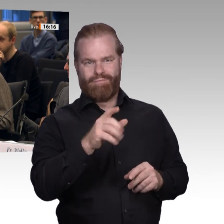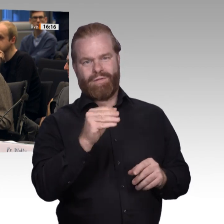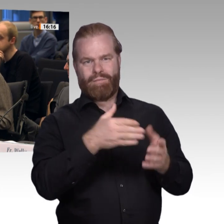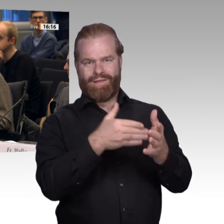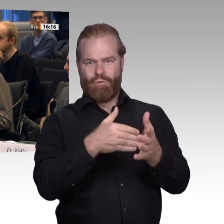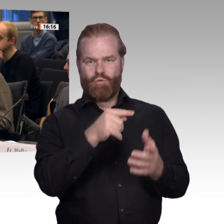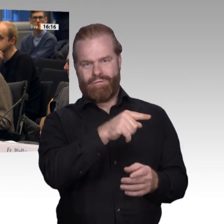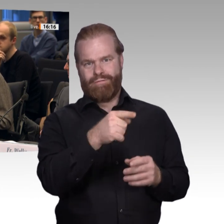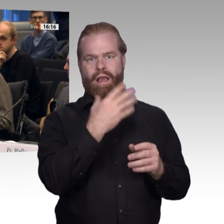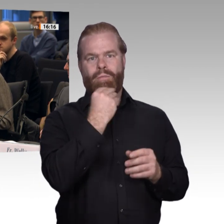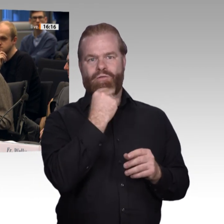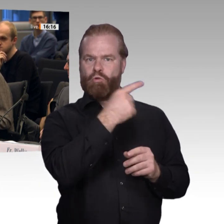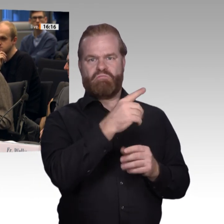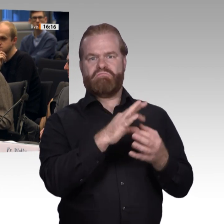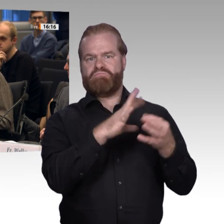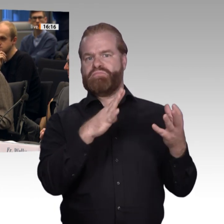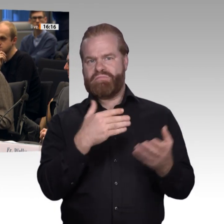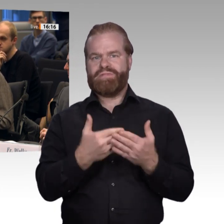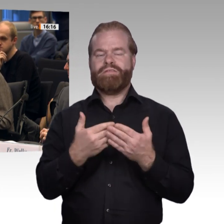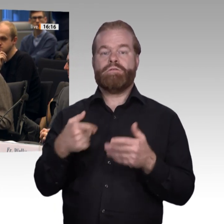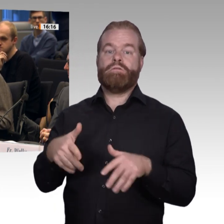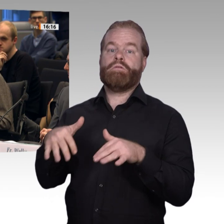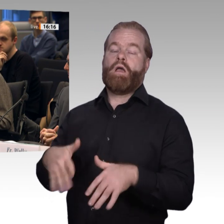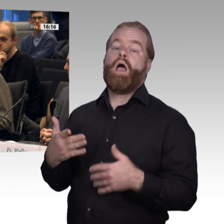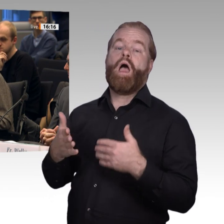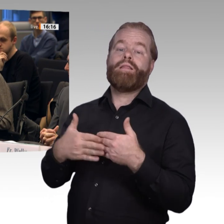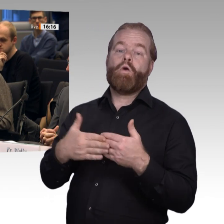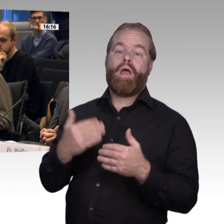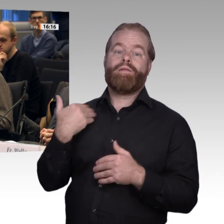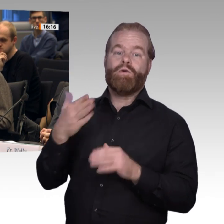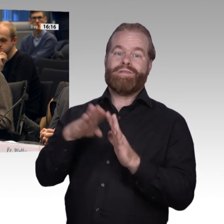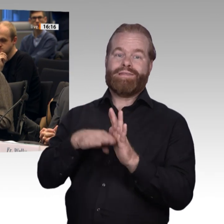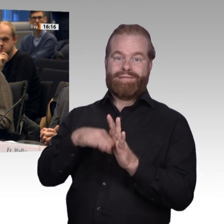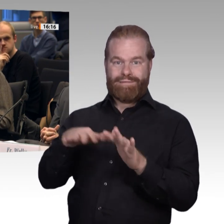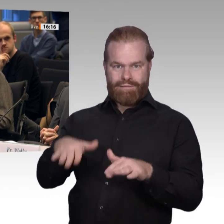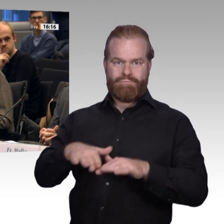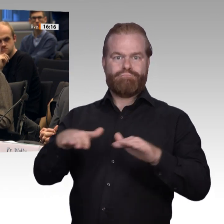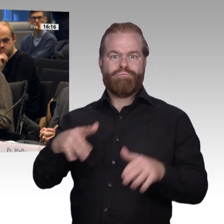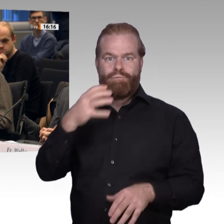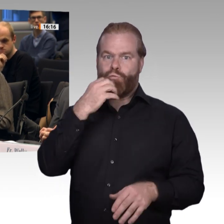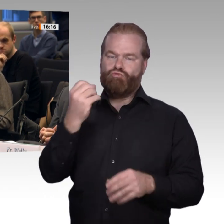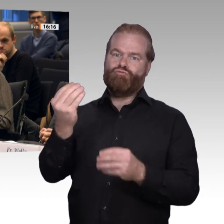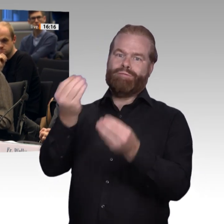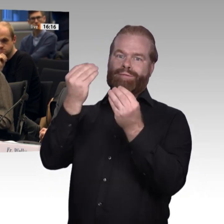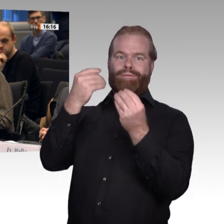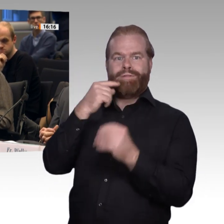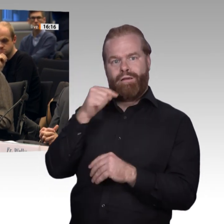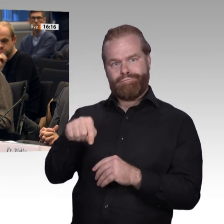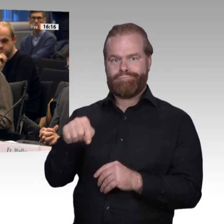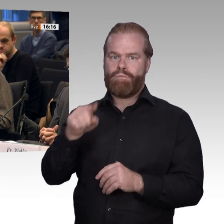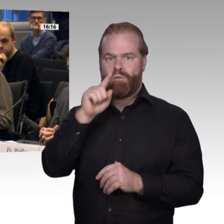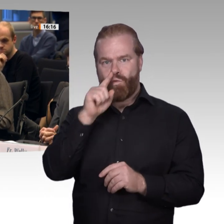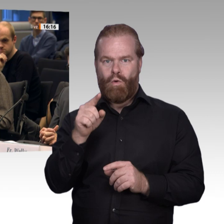der Familie in der Gesellschaft verändert hat, nicht aber das der Menschen mit Behinderungen. Und dass aufgrund dessen